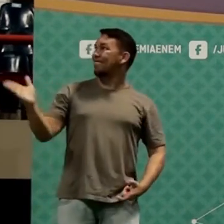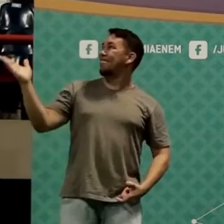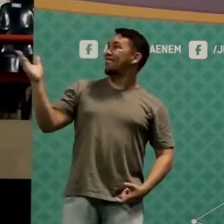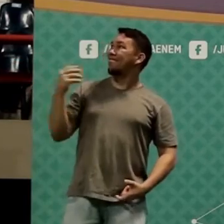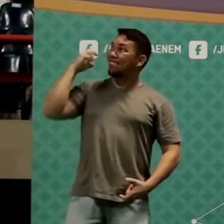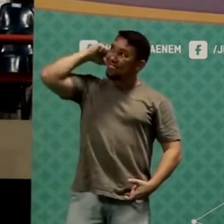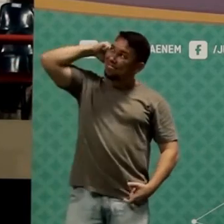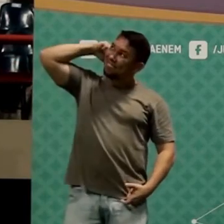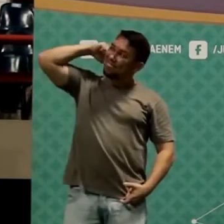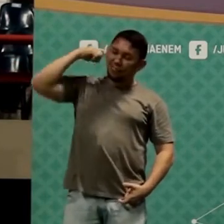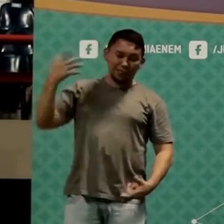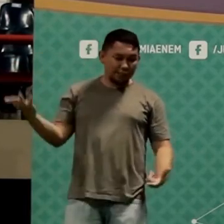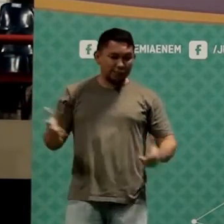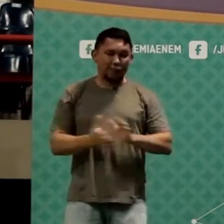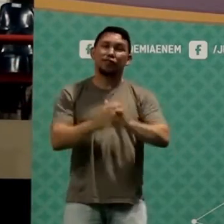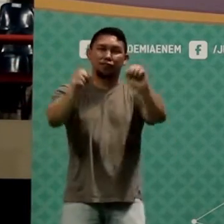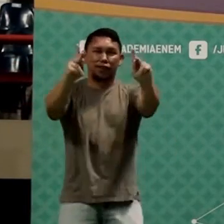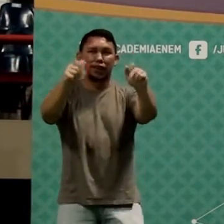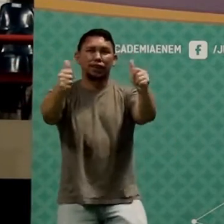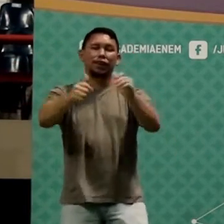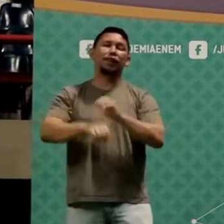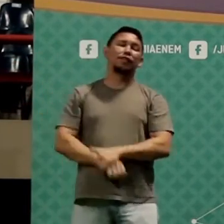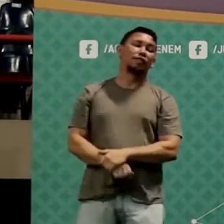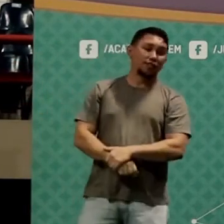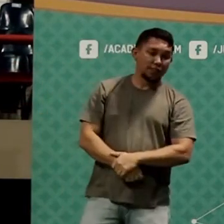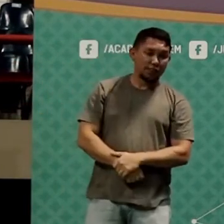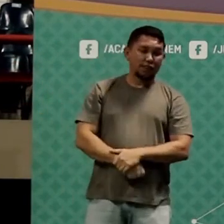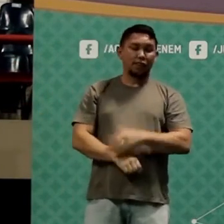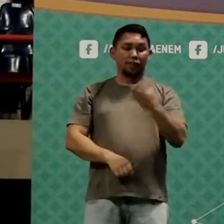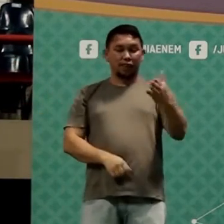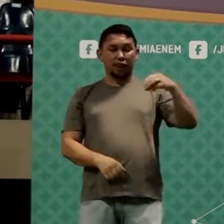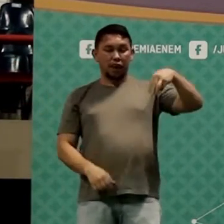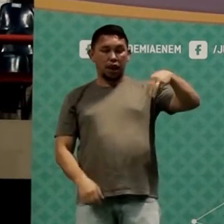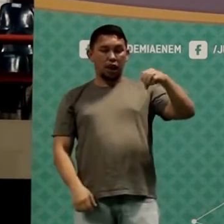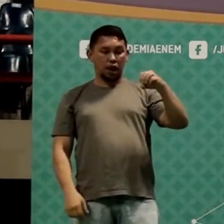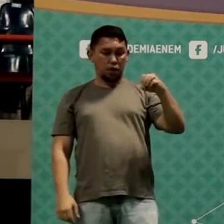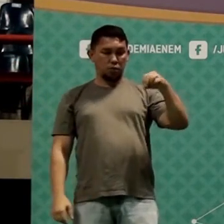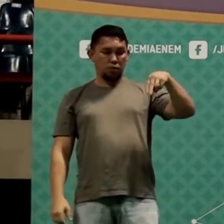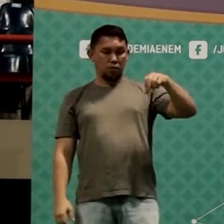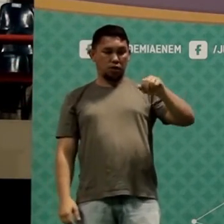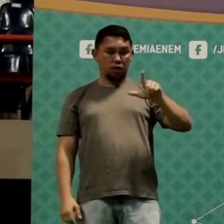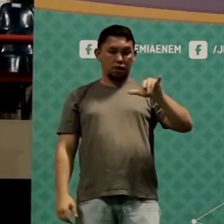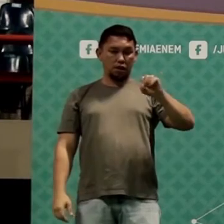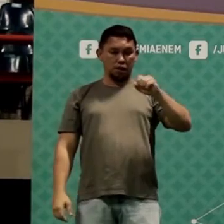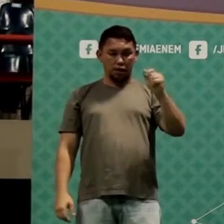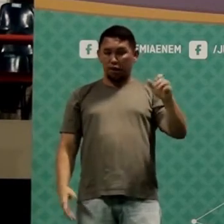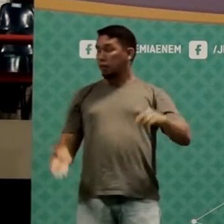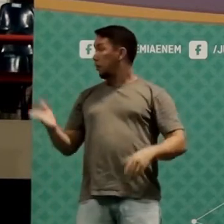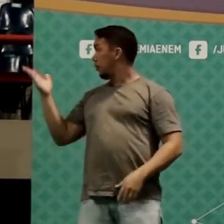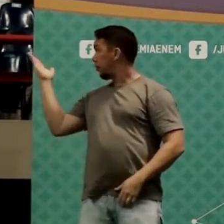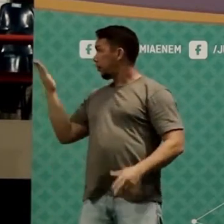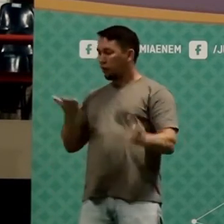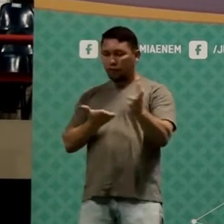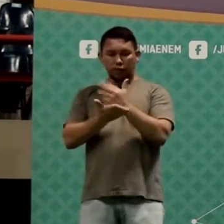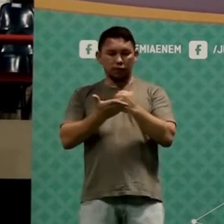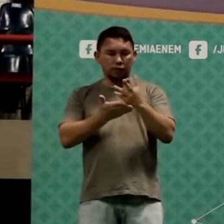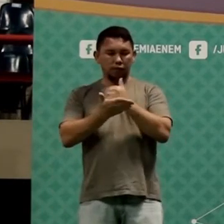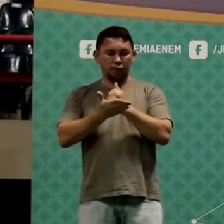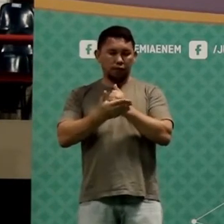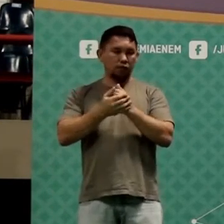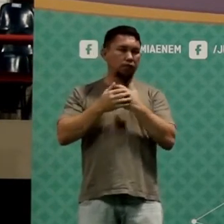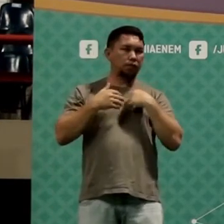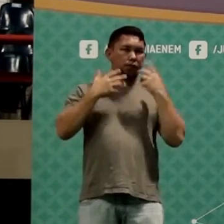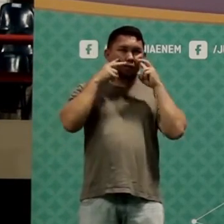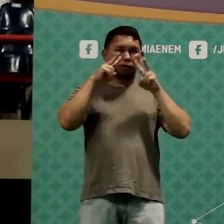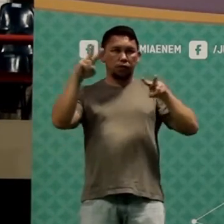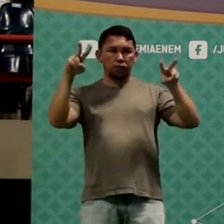Normando? Vai dar certo. Ó, a Mona Lisa tem um negócio massa. O quadro aqui, a luminosidade não vai permitir você